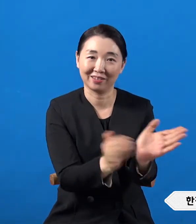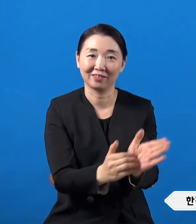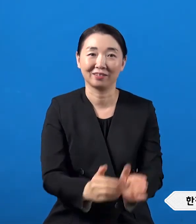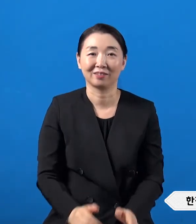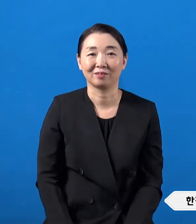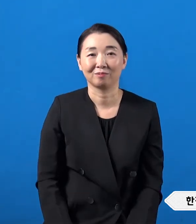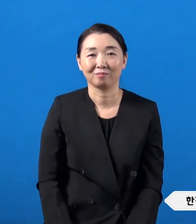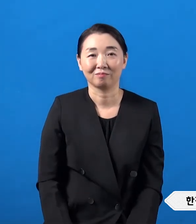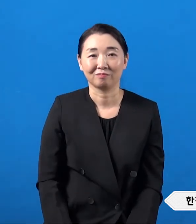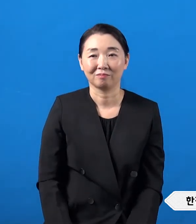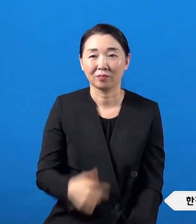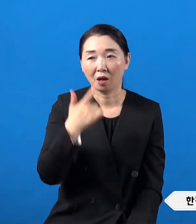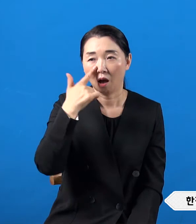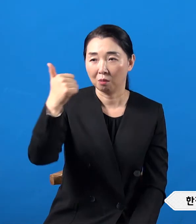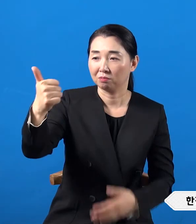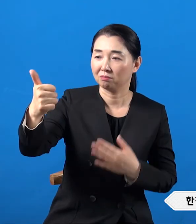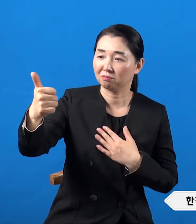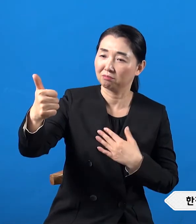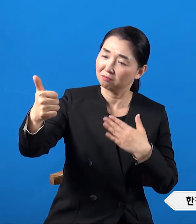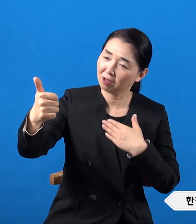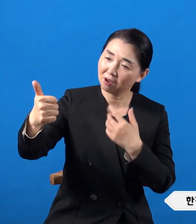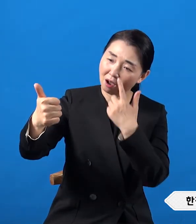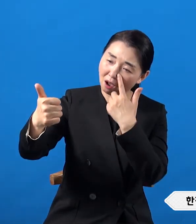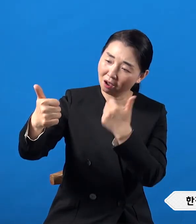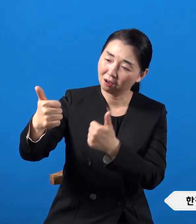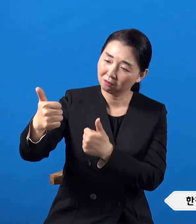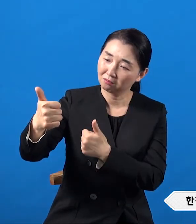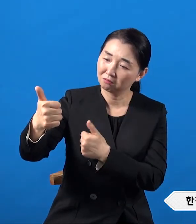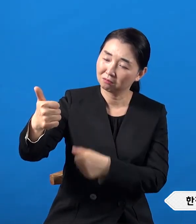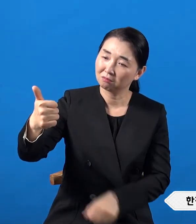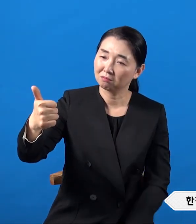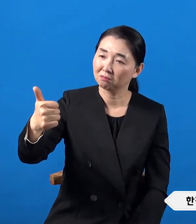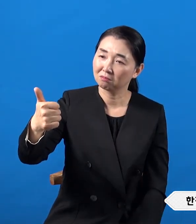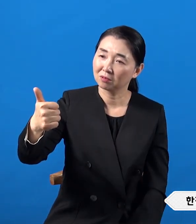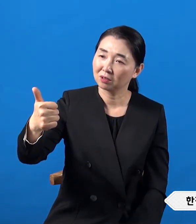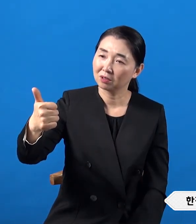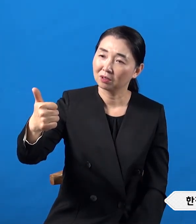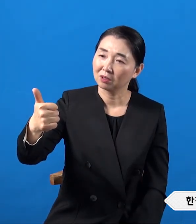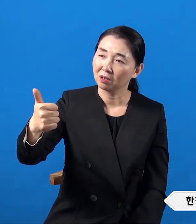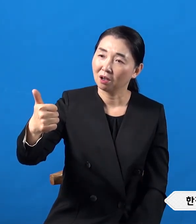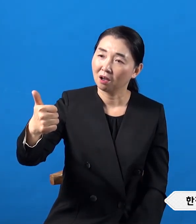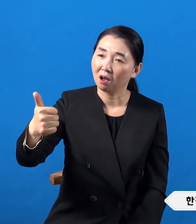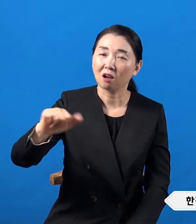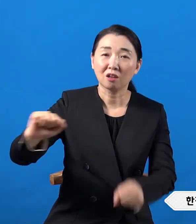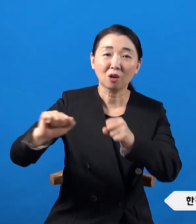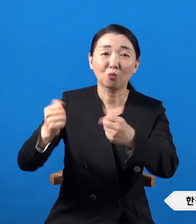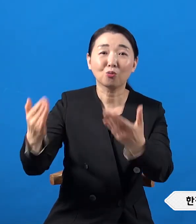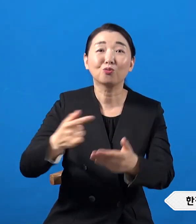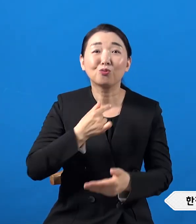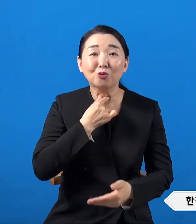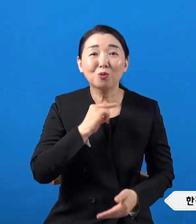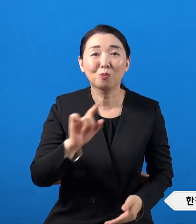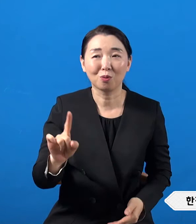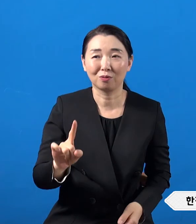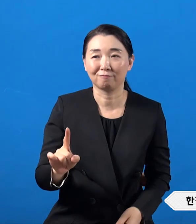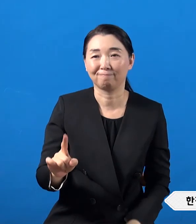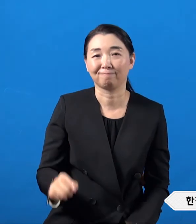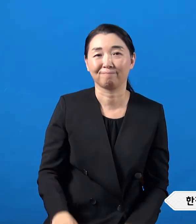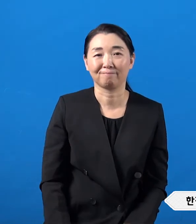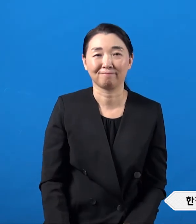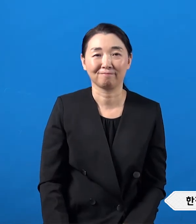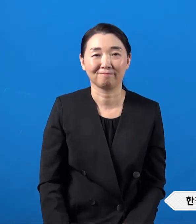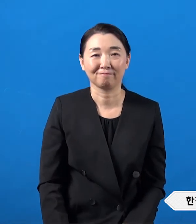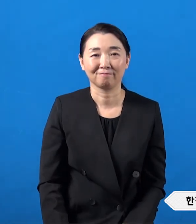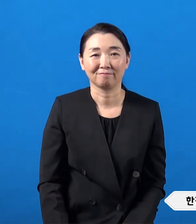해주십니다. 아버지, 제가 아버지께 한 가지 해드릴 것이 있는데요 하면서